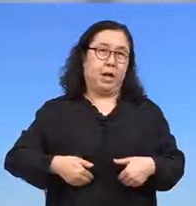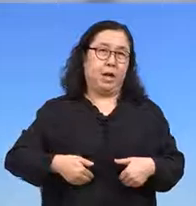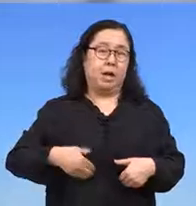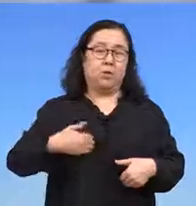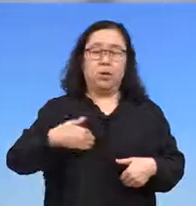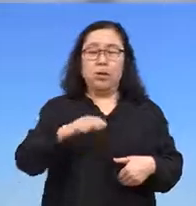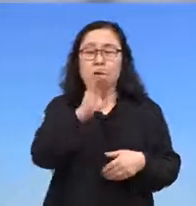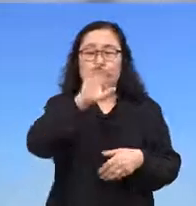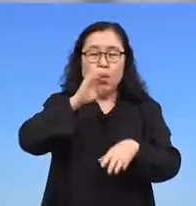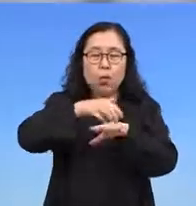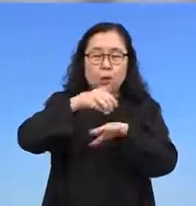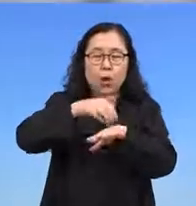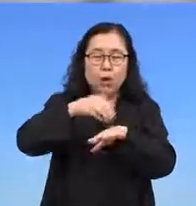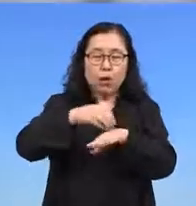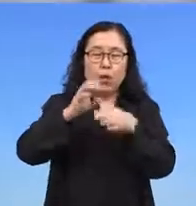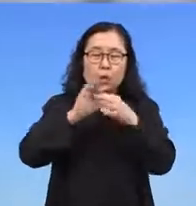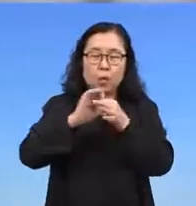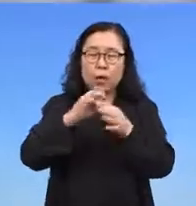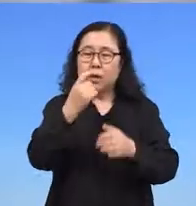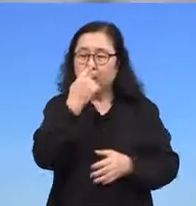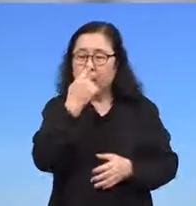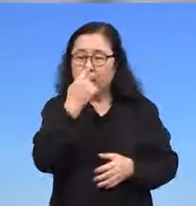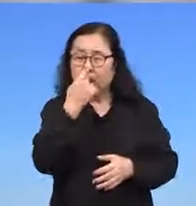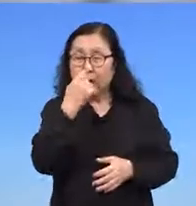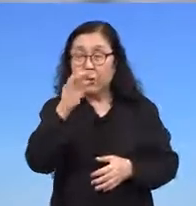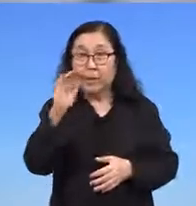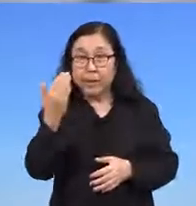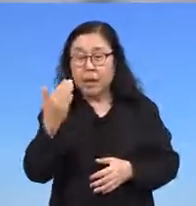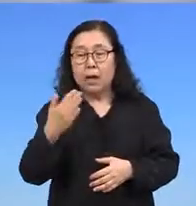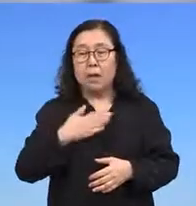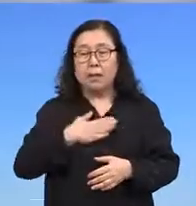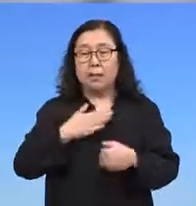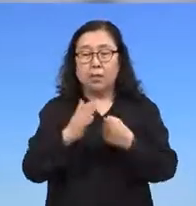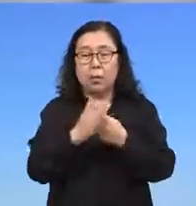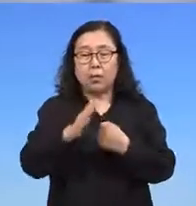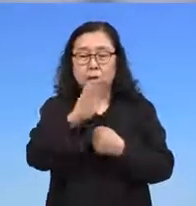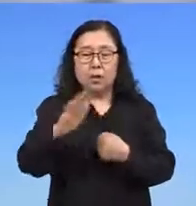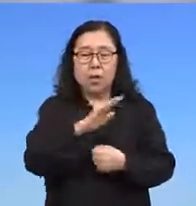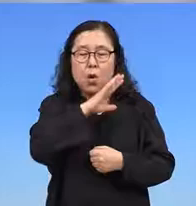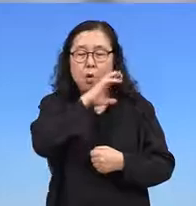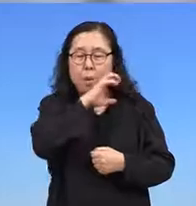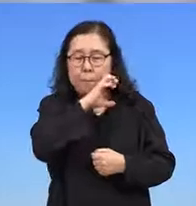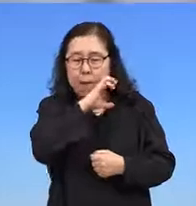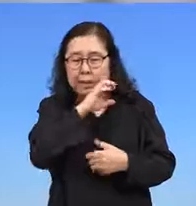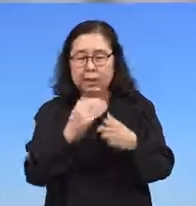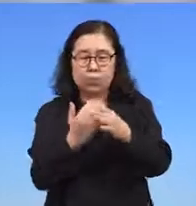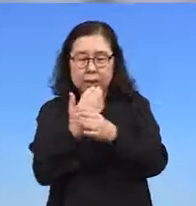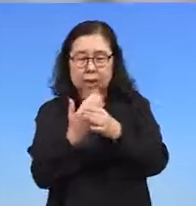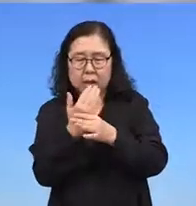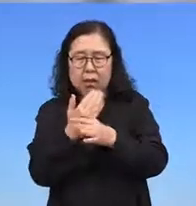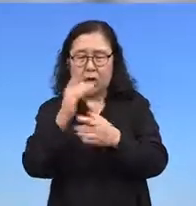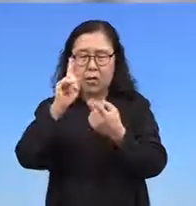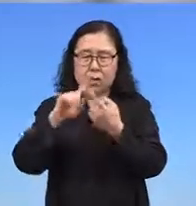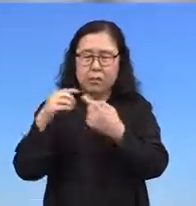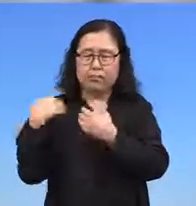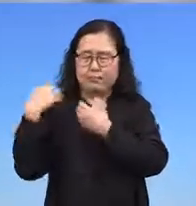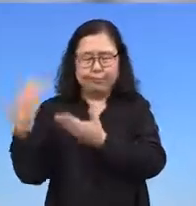때문에 우리는요, 자꾸 마음에서 원망과 불평이 일어나오는 걸 방치하면 안 됩니다.